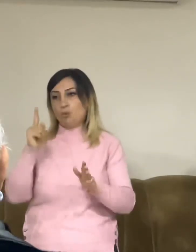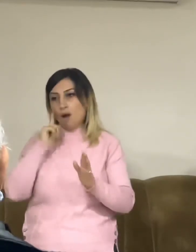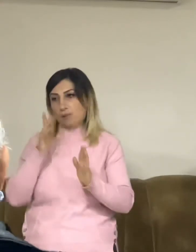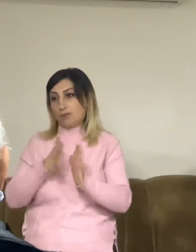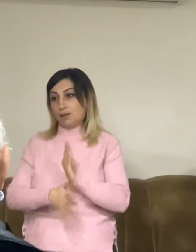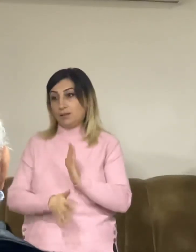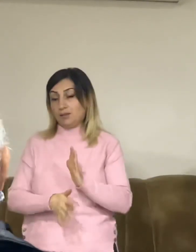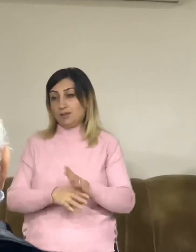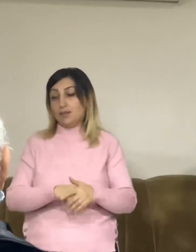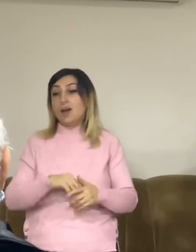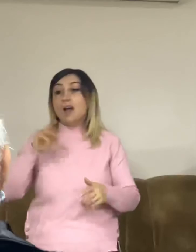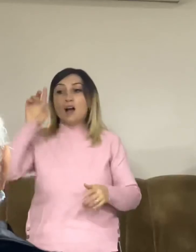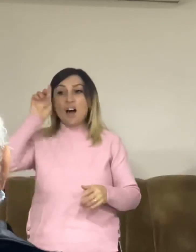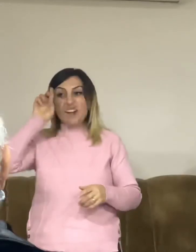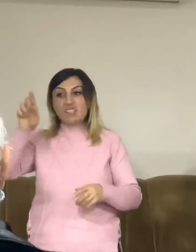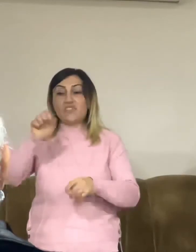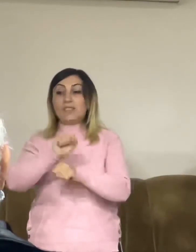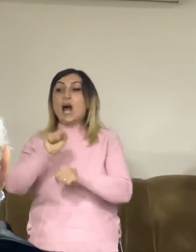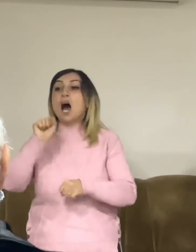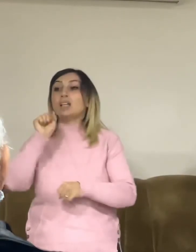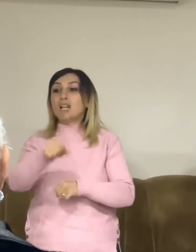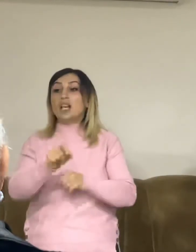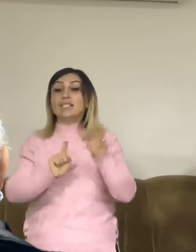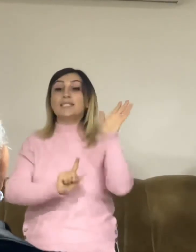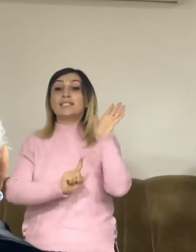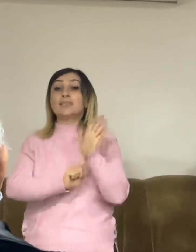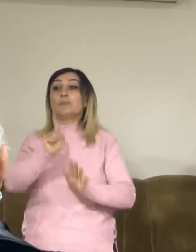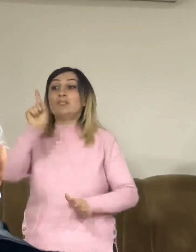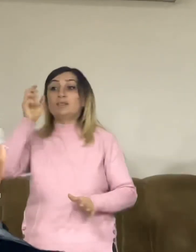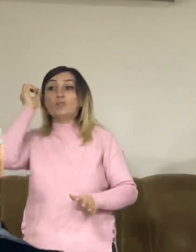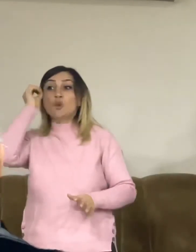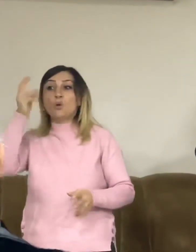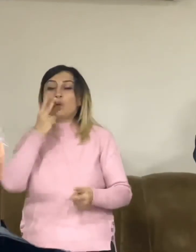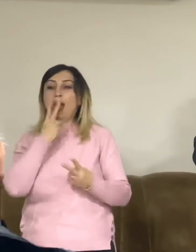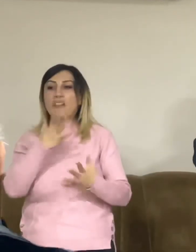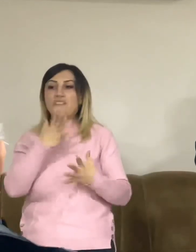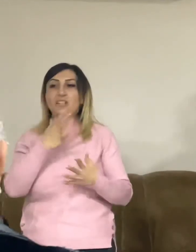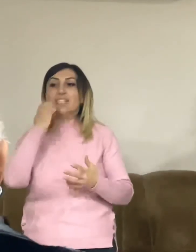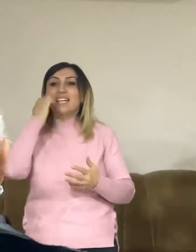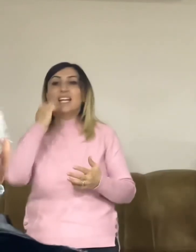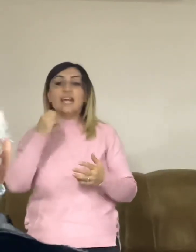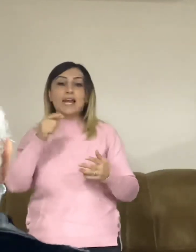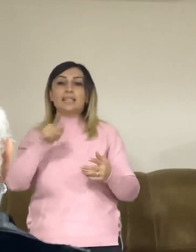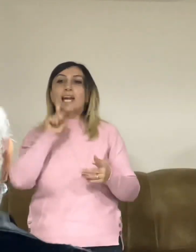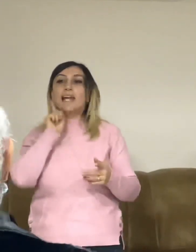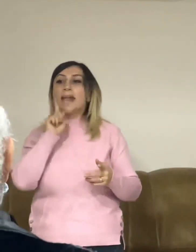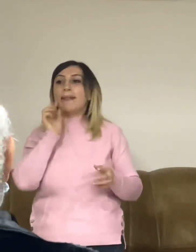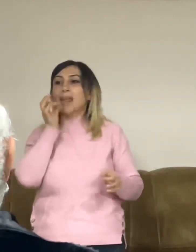փառավոր շնորհքը ցույց է տվել հենց Եդենի պարտեզում։ Տերը թողորդի ձեզ։ Ամեն, ամեն։